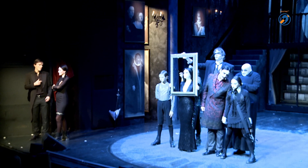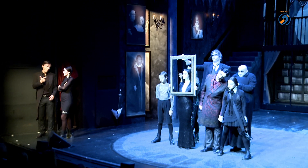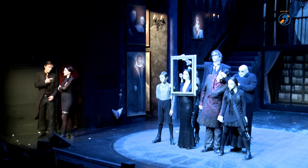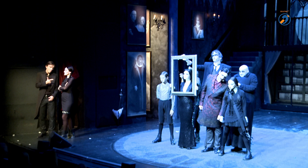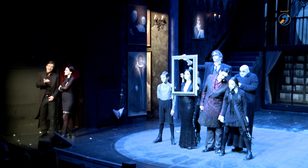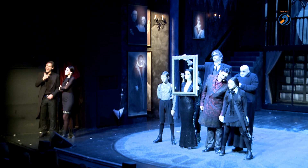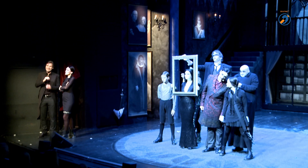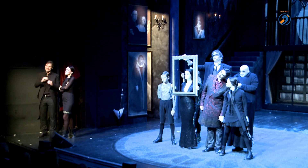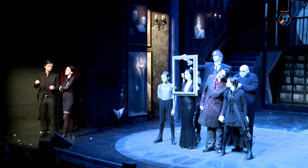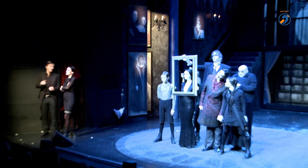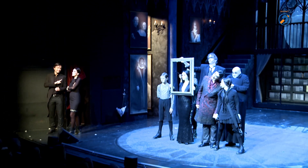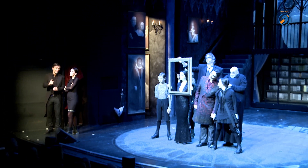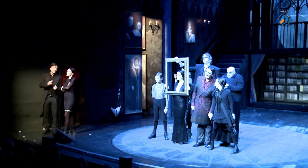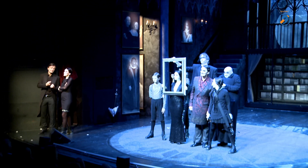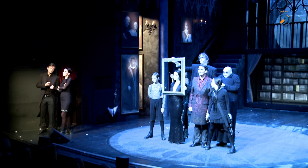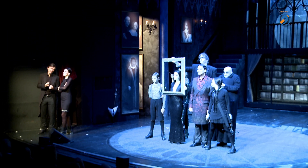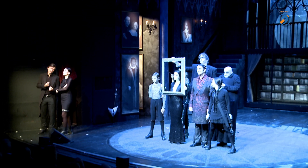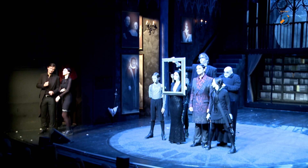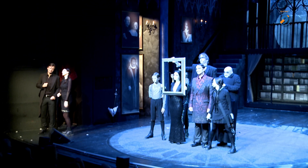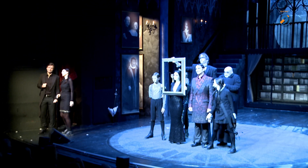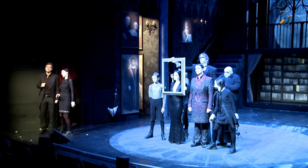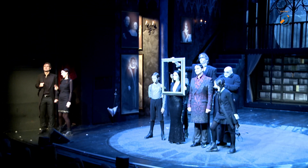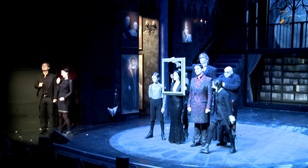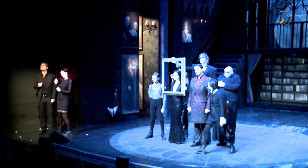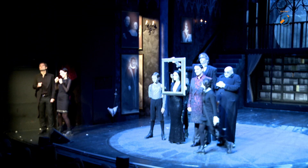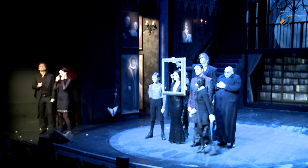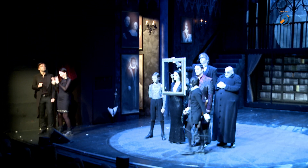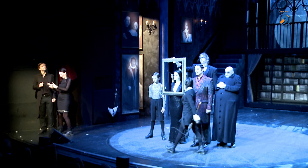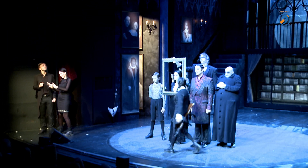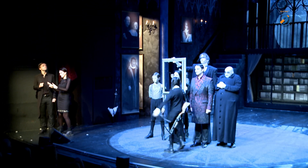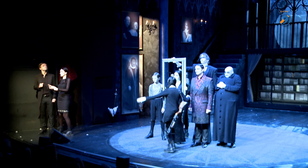Oboje ali nič pa doma, ne izzivaj. Okej.